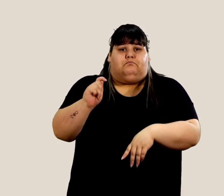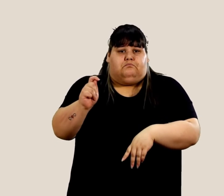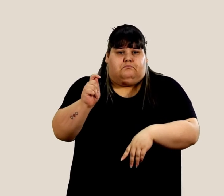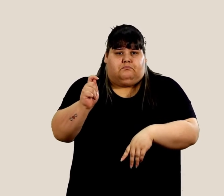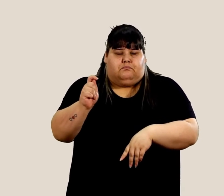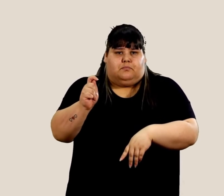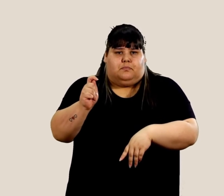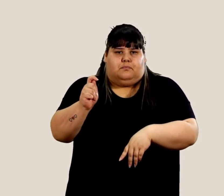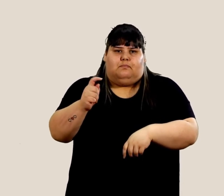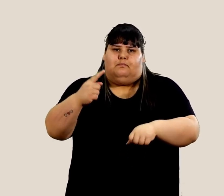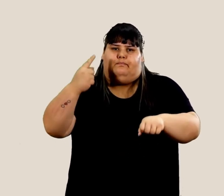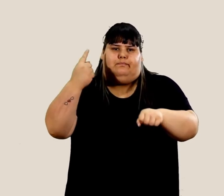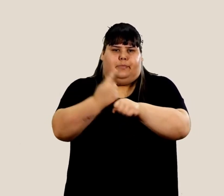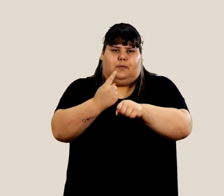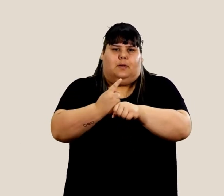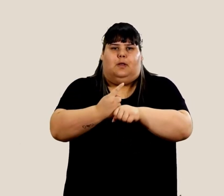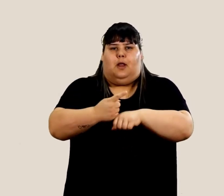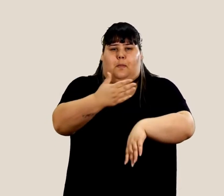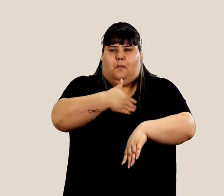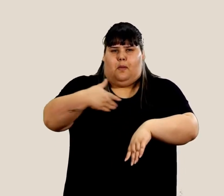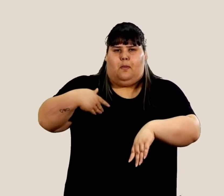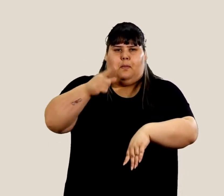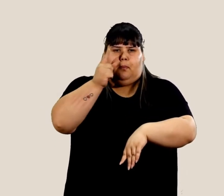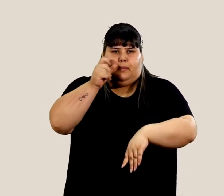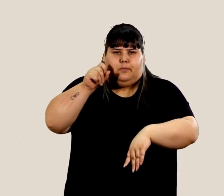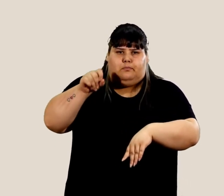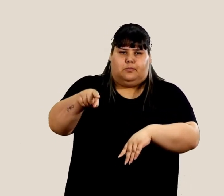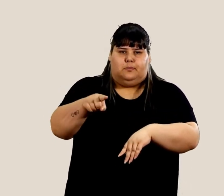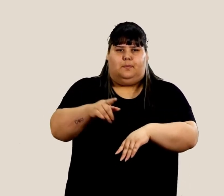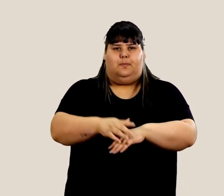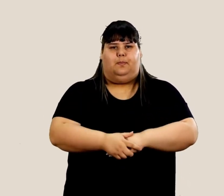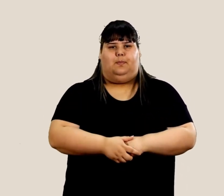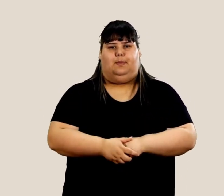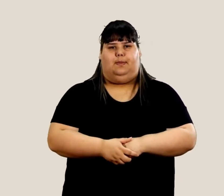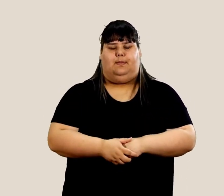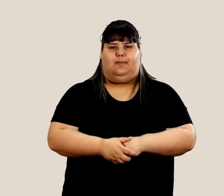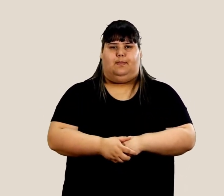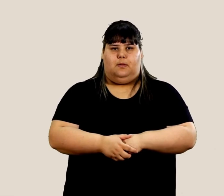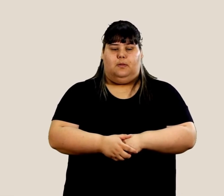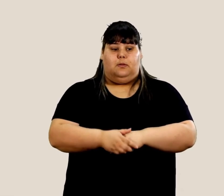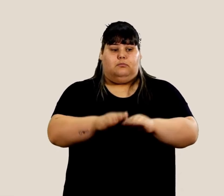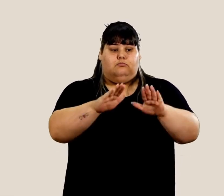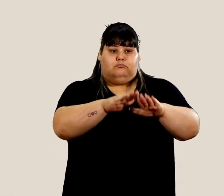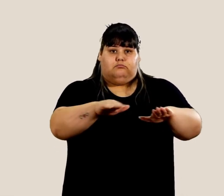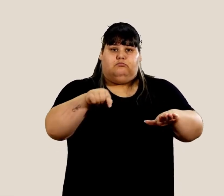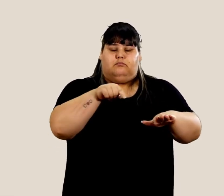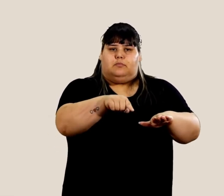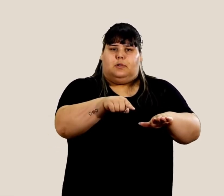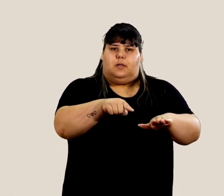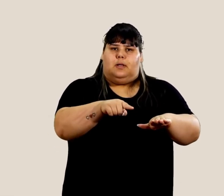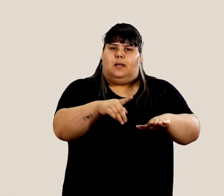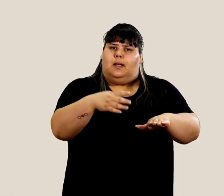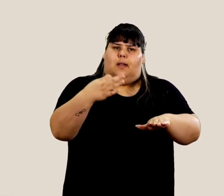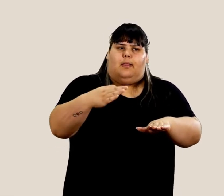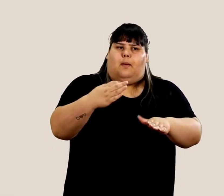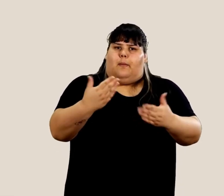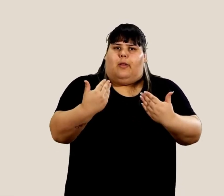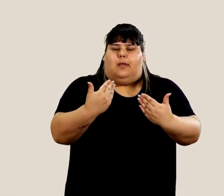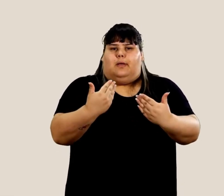incumbe, en primer término, a sus padres. El niño debe disfrutar